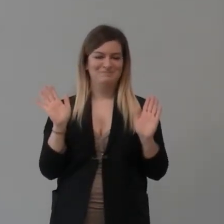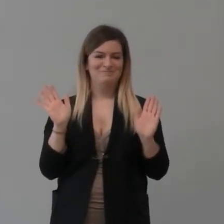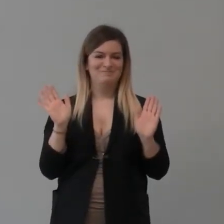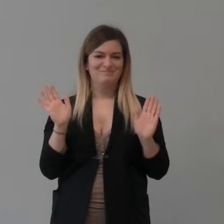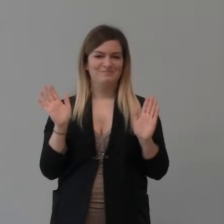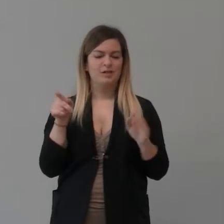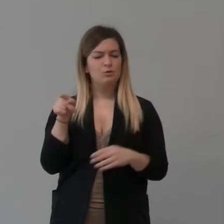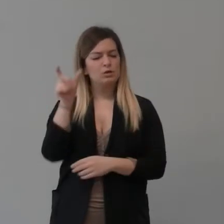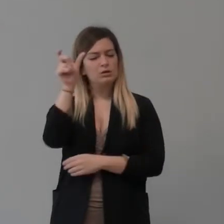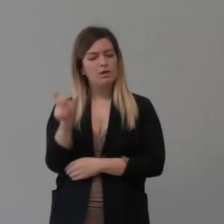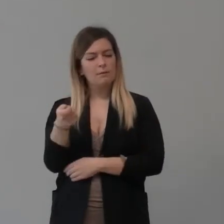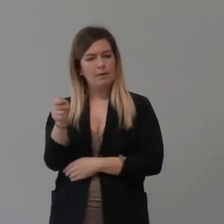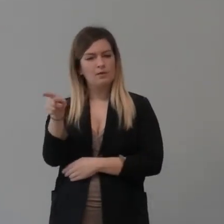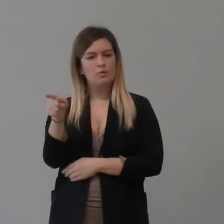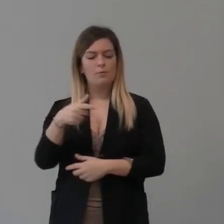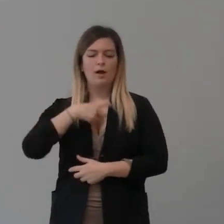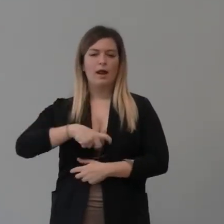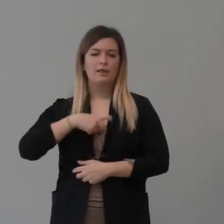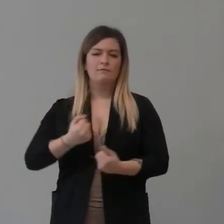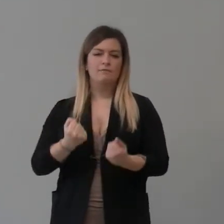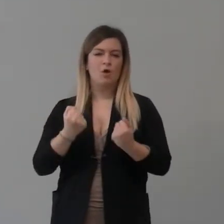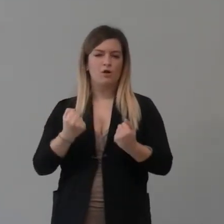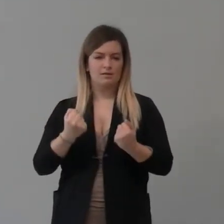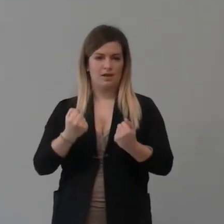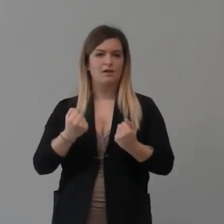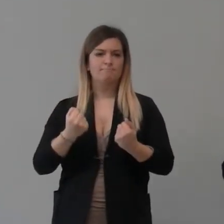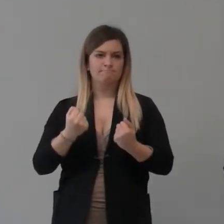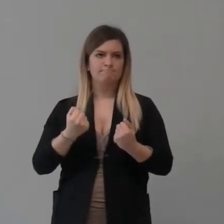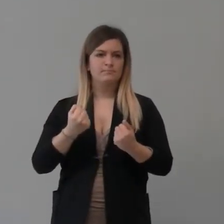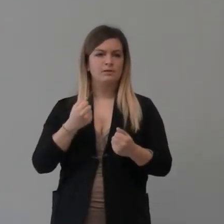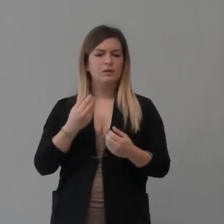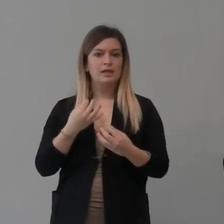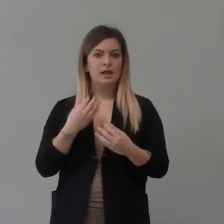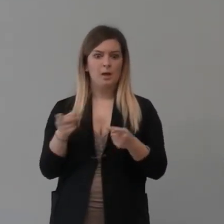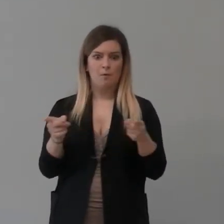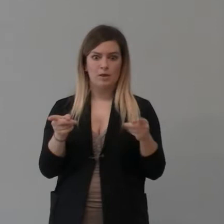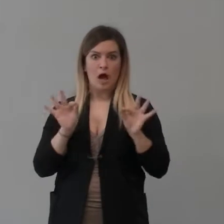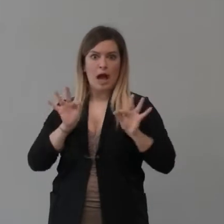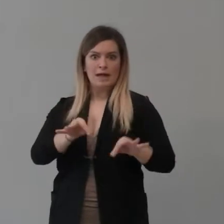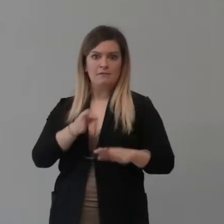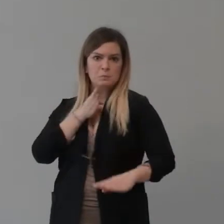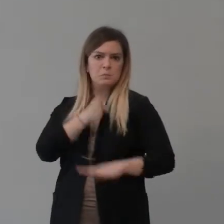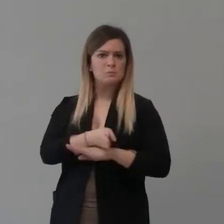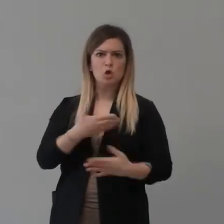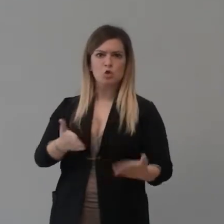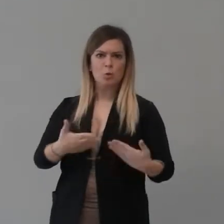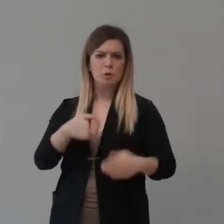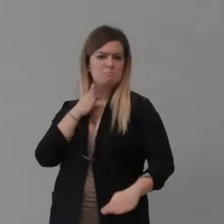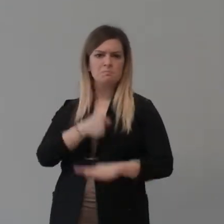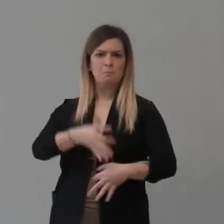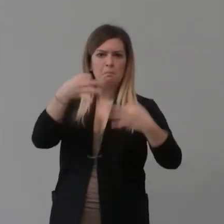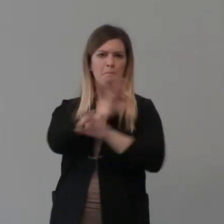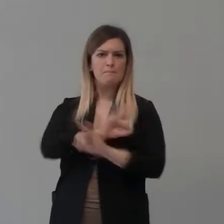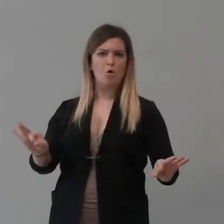È uno forte, ha un carattere. Per cui arriva e entra senza indugiare,